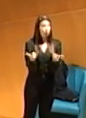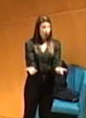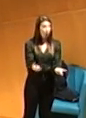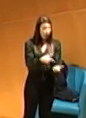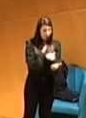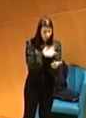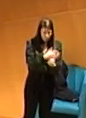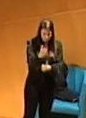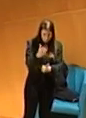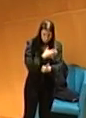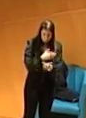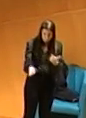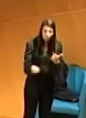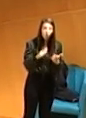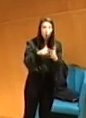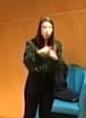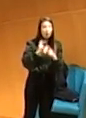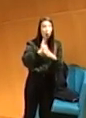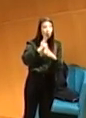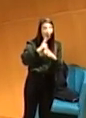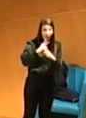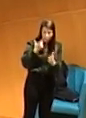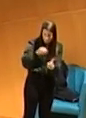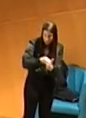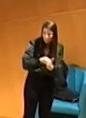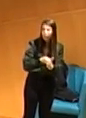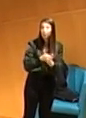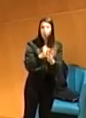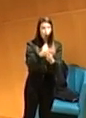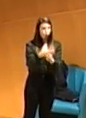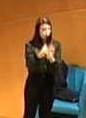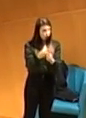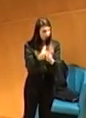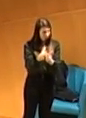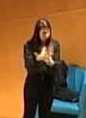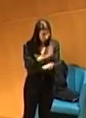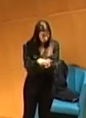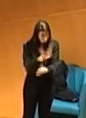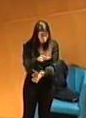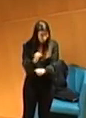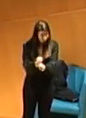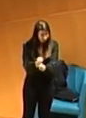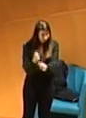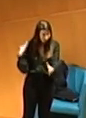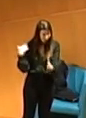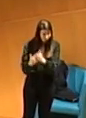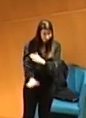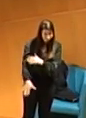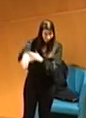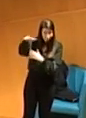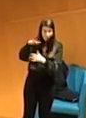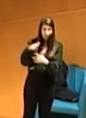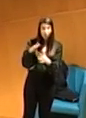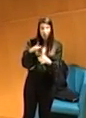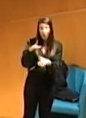acheté un hélicoptère. Voilà. C'est-à-dire, elle a 33 ans. Ça fait 33 ans, ça fait peut-être